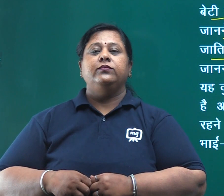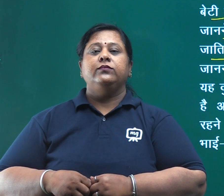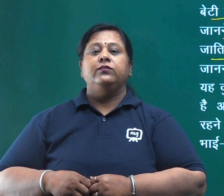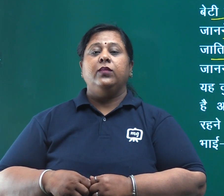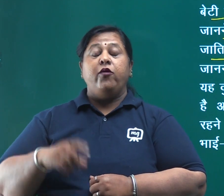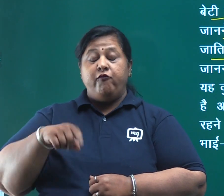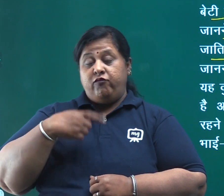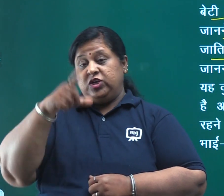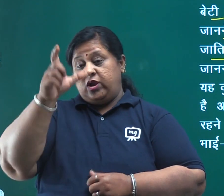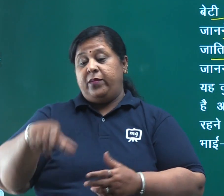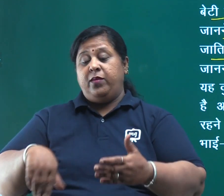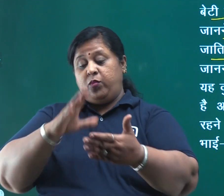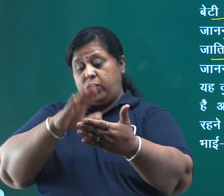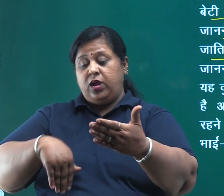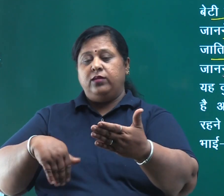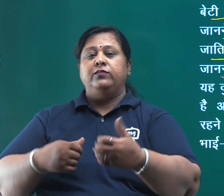विषय में